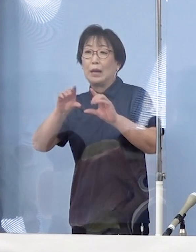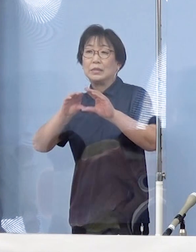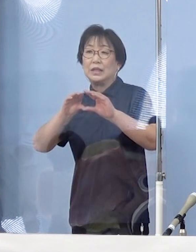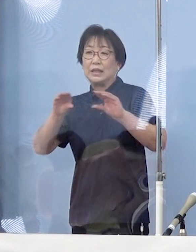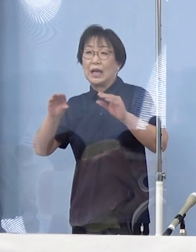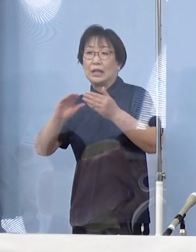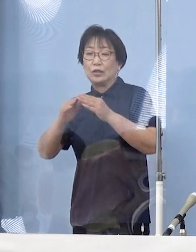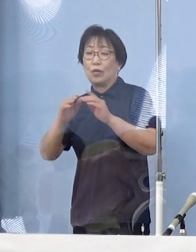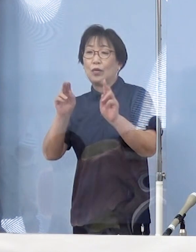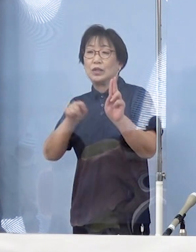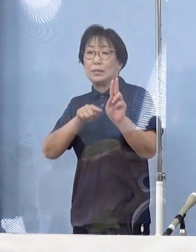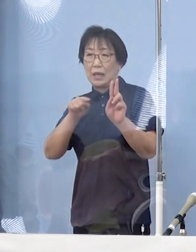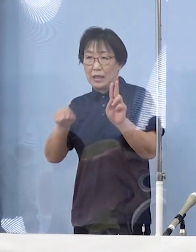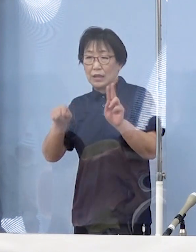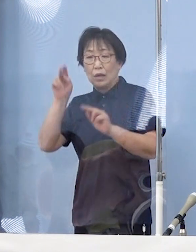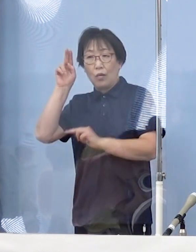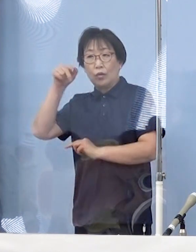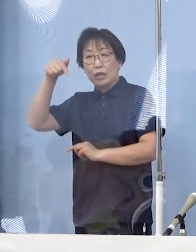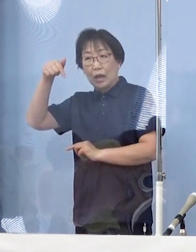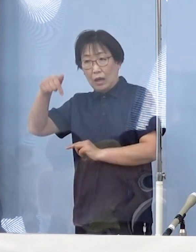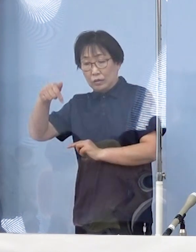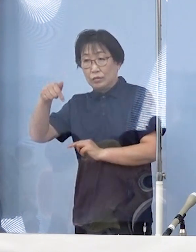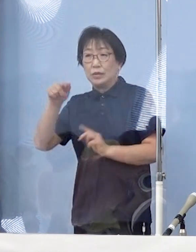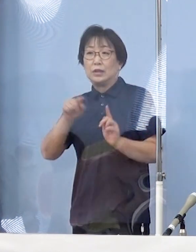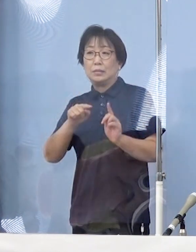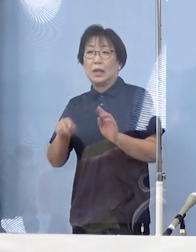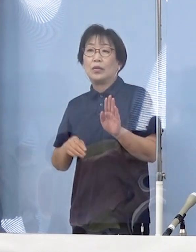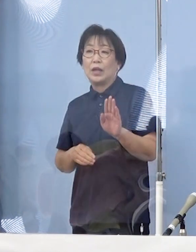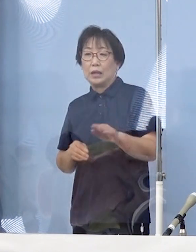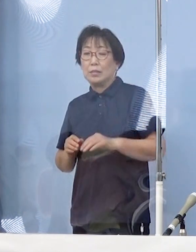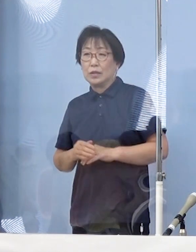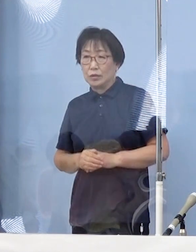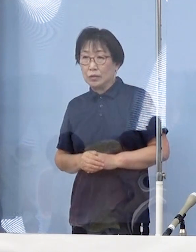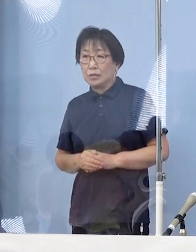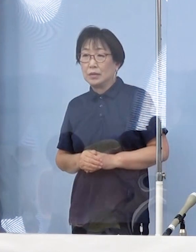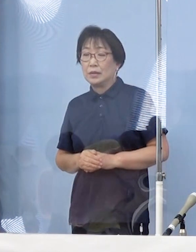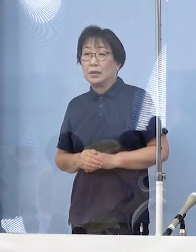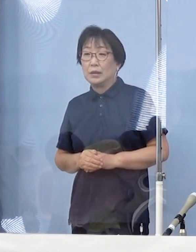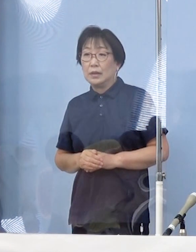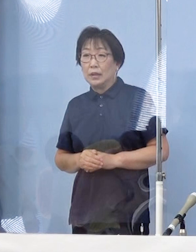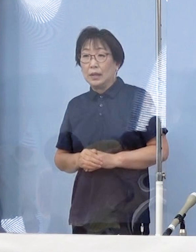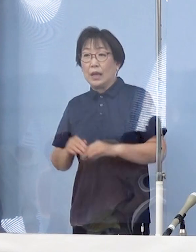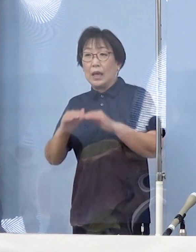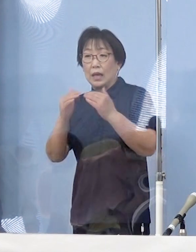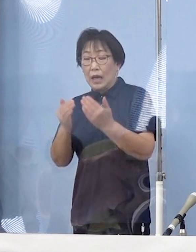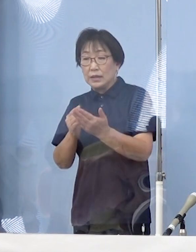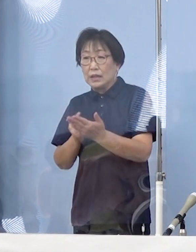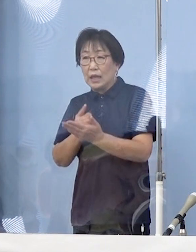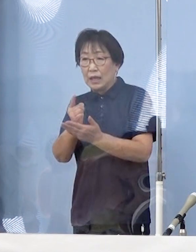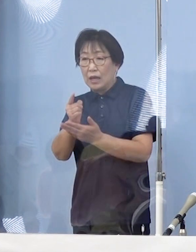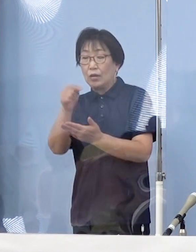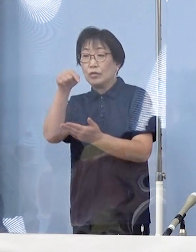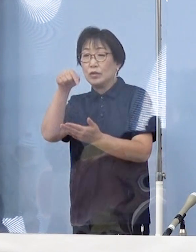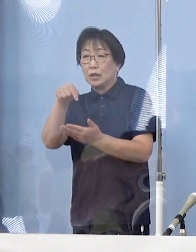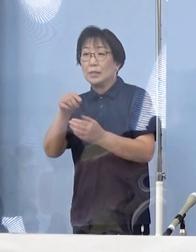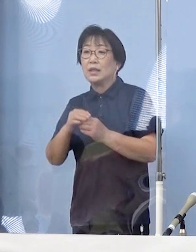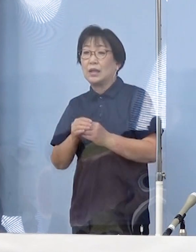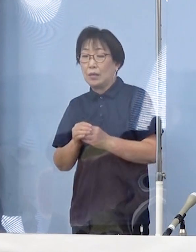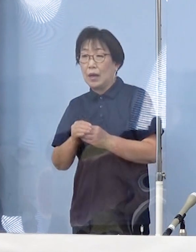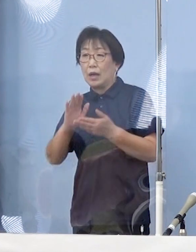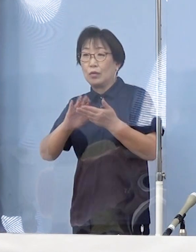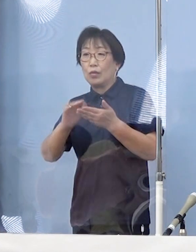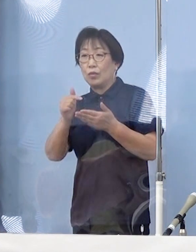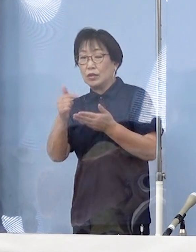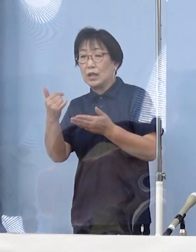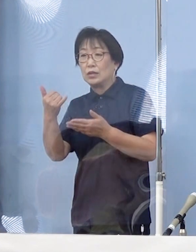2名、大阪府1名となります。また主な感染経路につきましては濃厚接